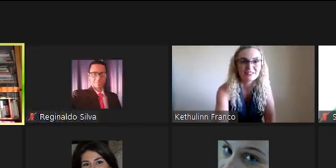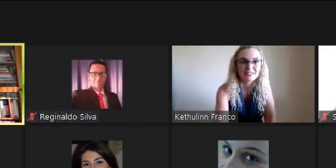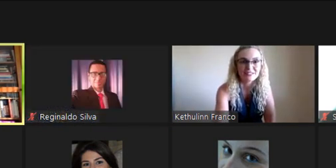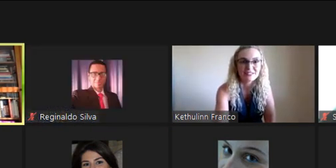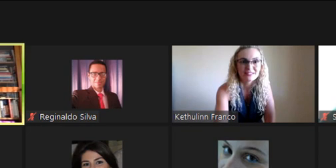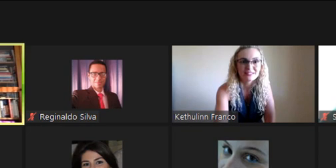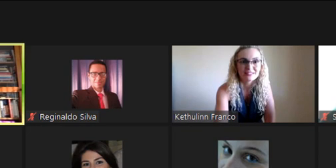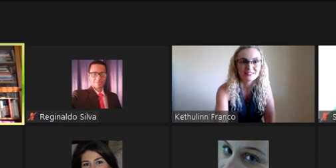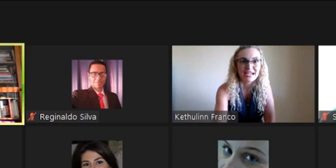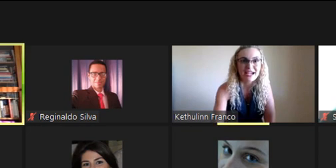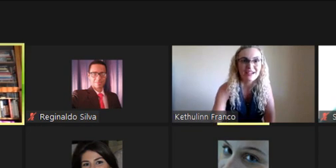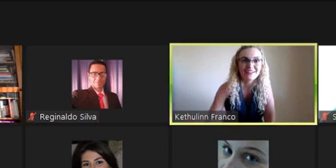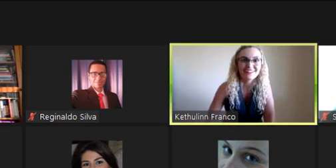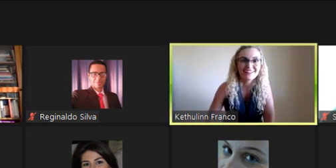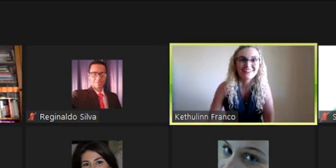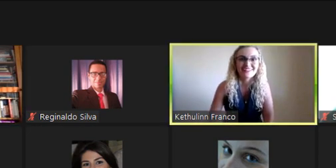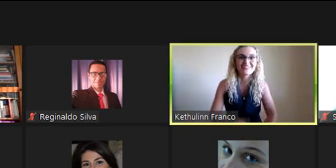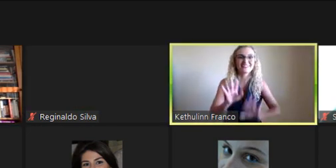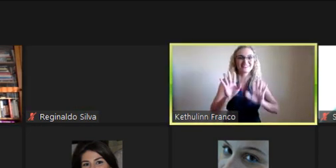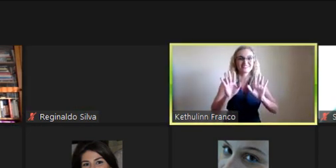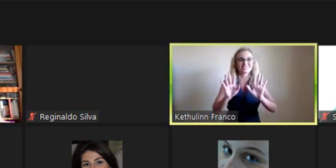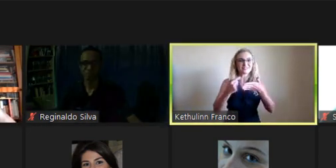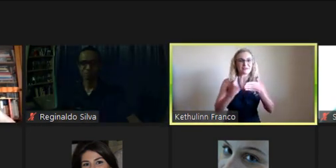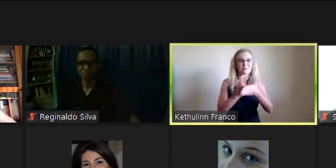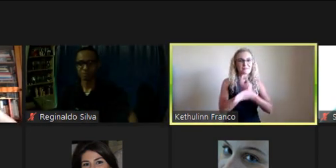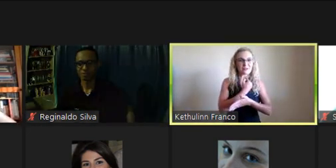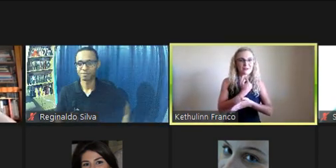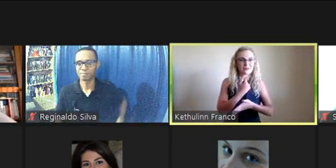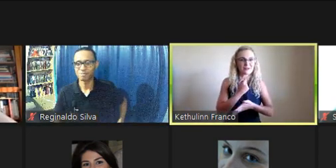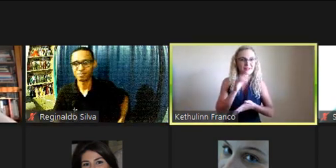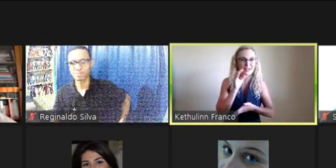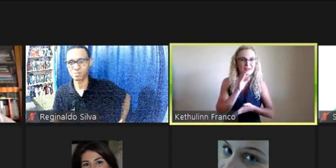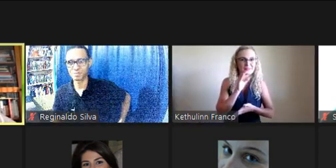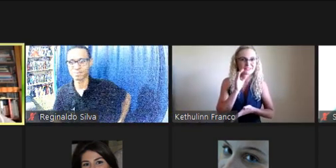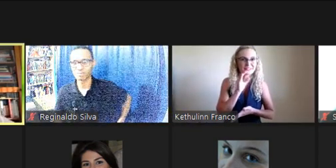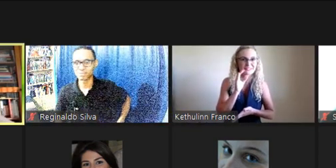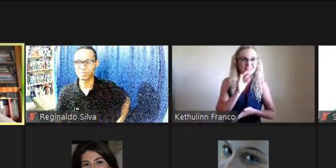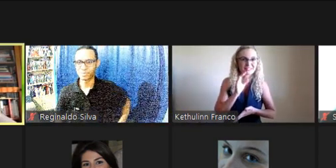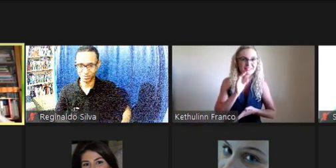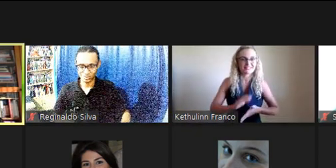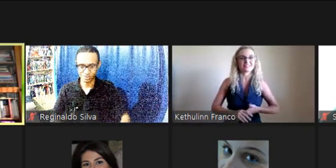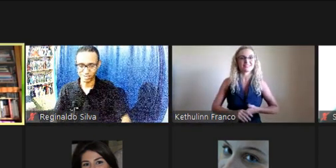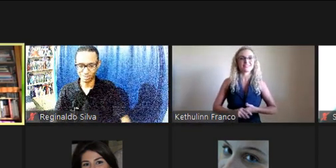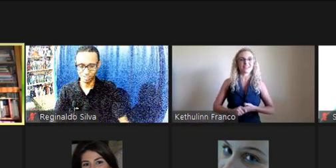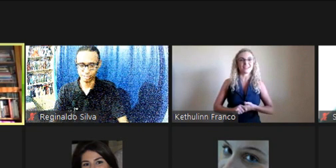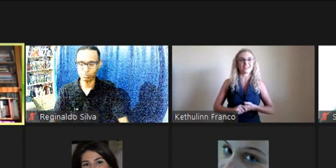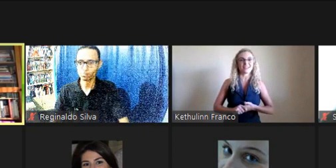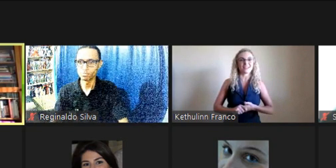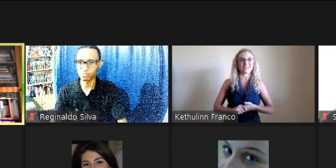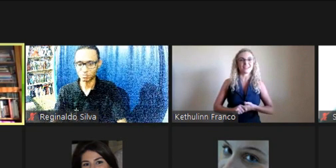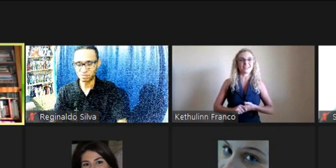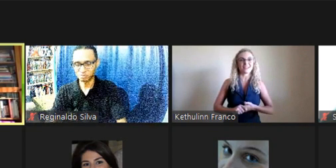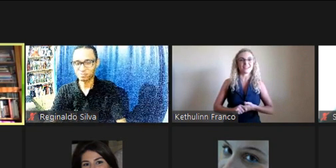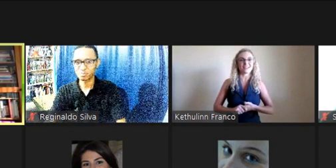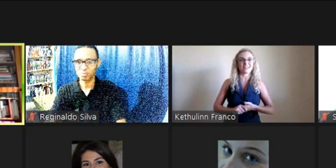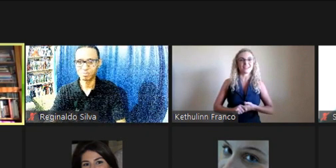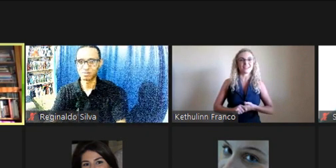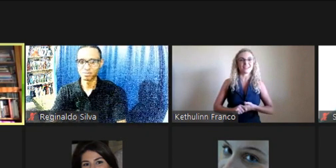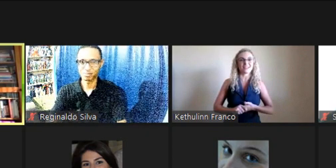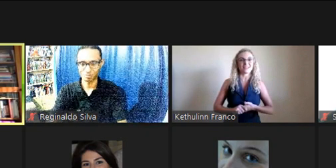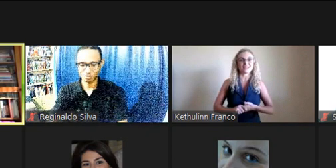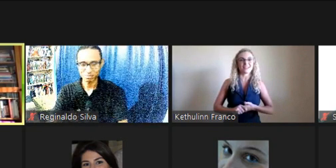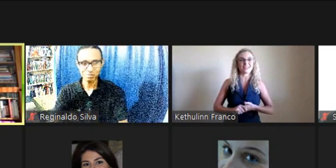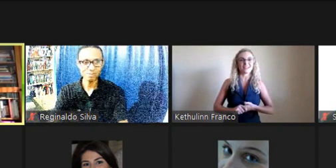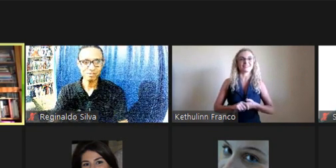sabe Libras, né? Aí, no caso, você falou que o simples para casa é assim. E se você quiser falar